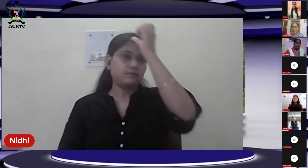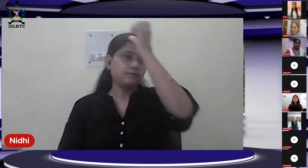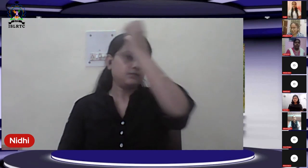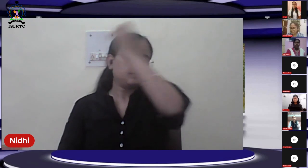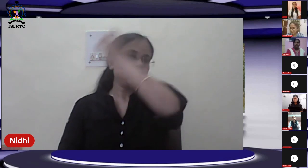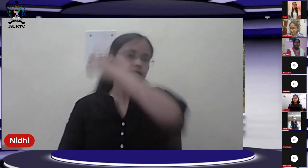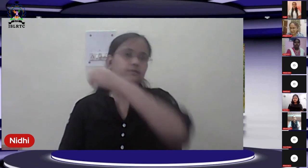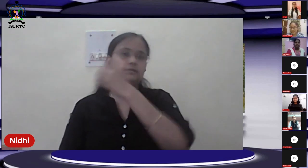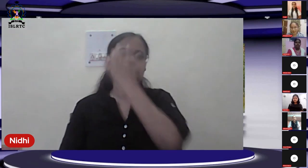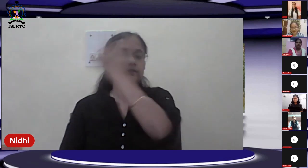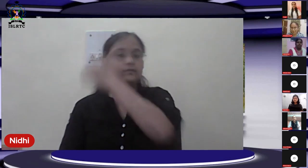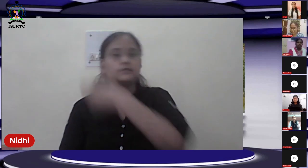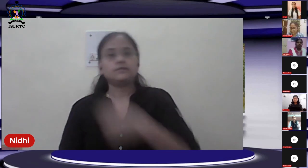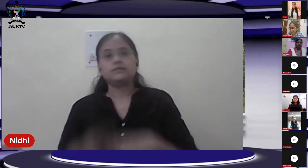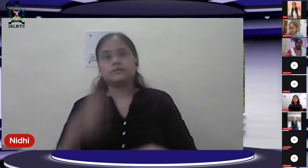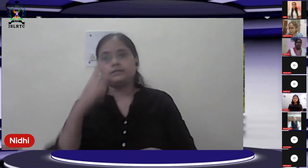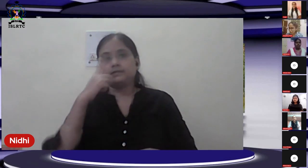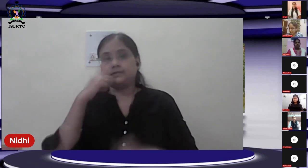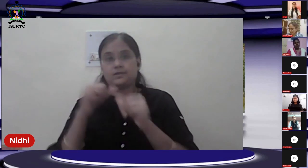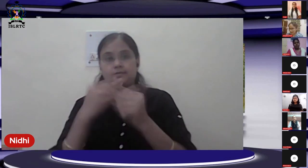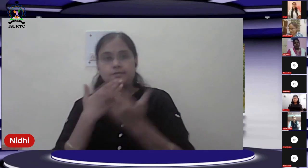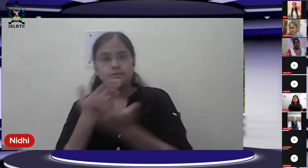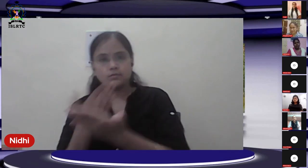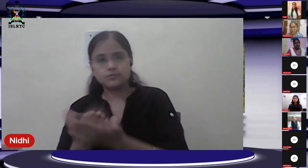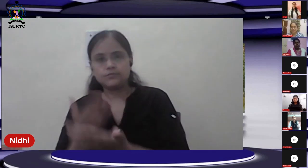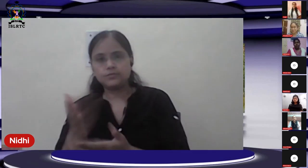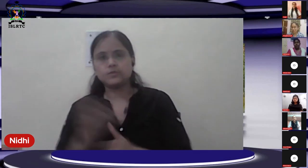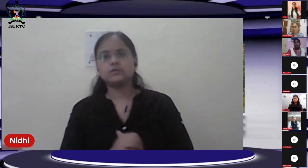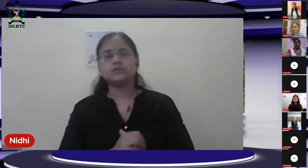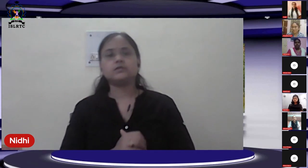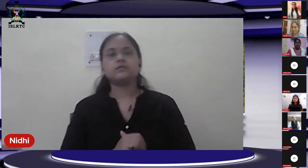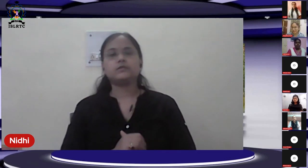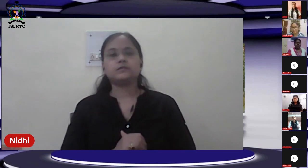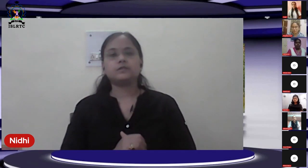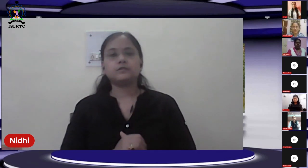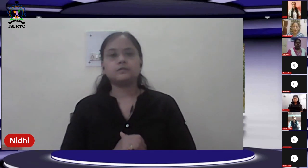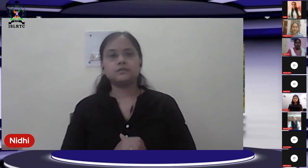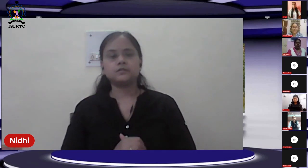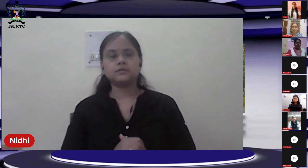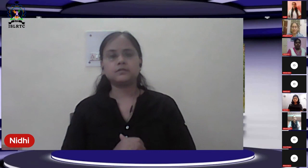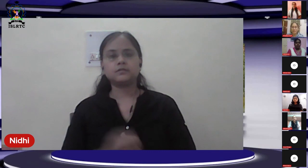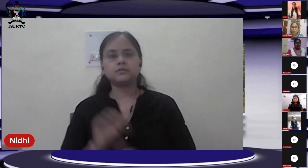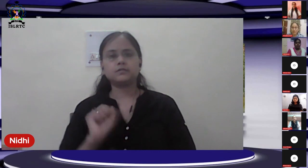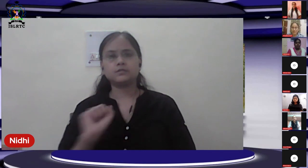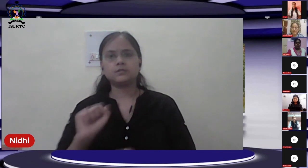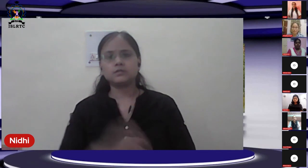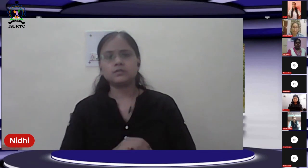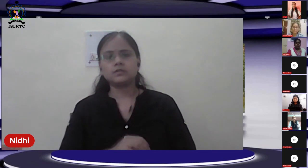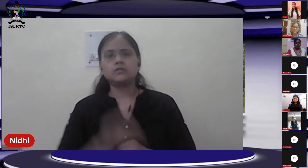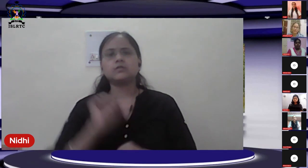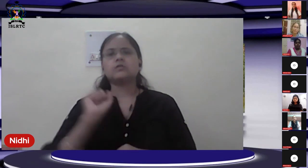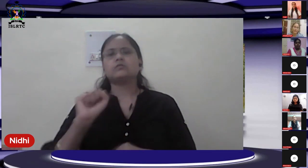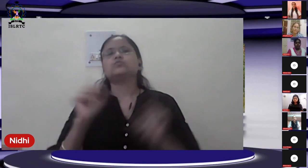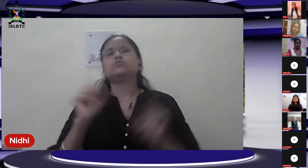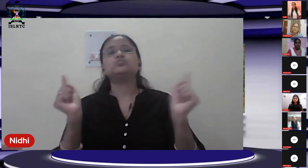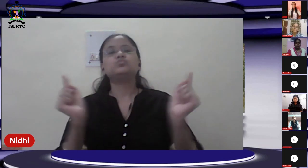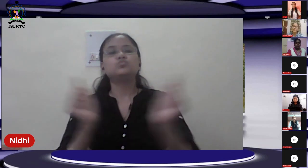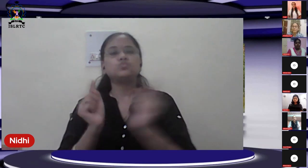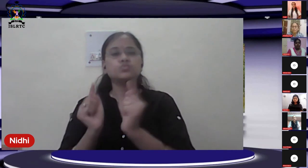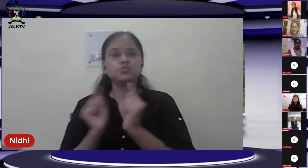थैंक यू अंजलि एंड थैंक यू। मतलब बहुत ही मतलब एक ये हमारा छोटा सा हमने एक प्लेटफॉर्म सभी